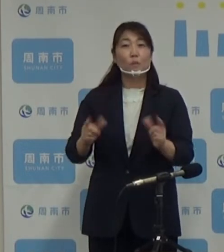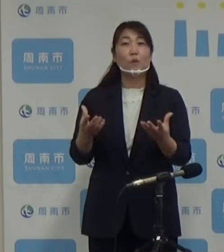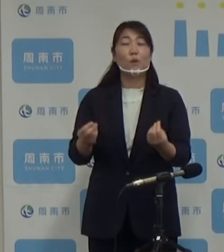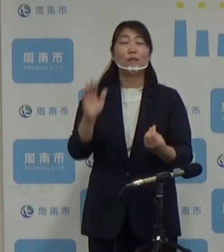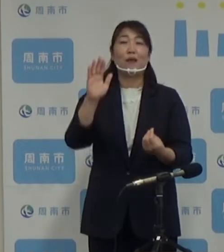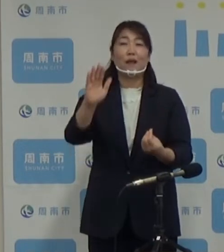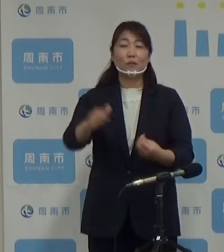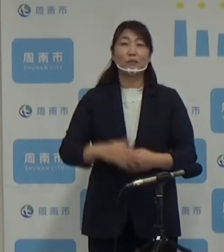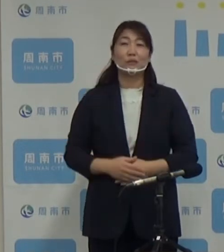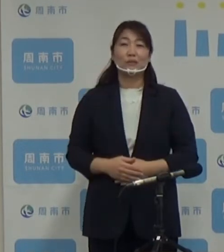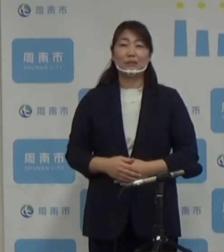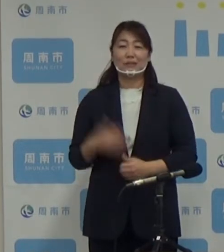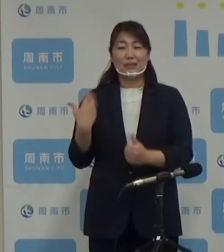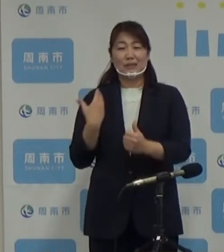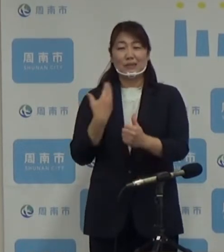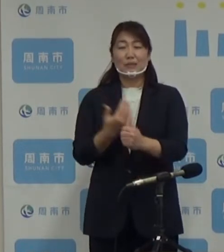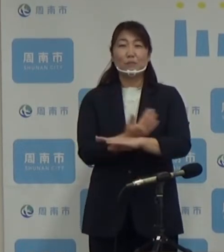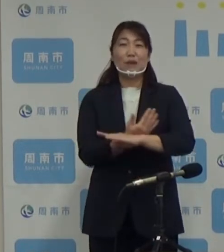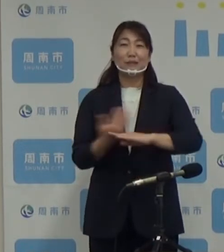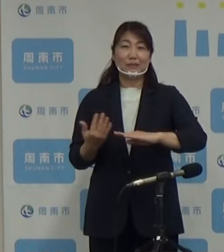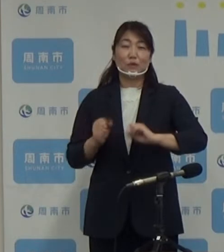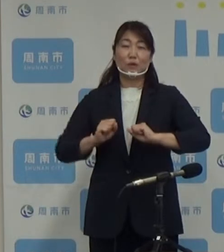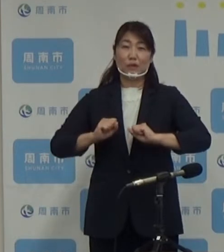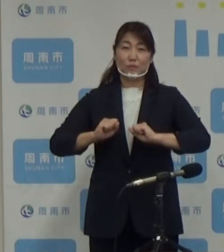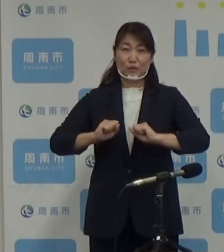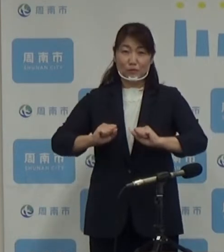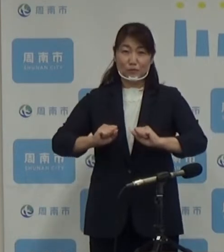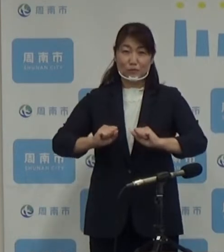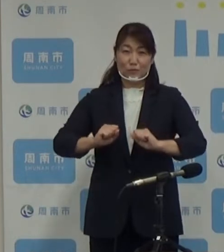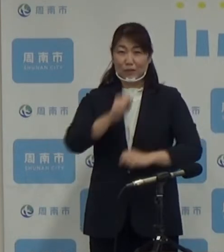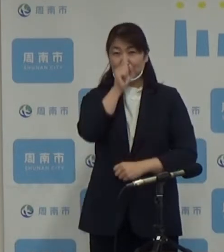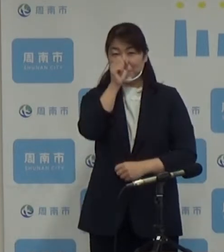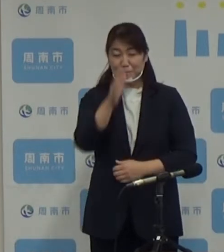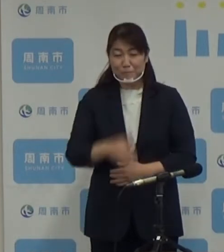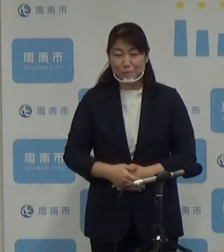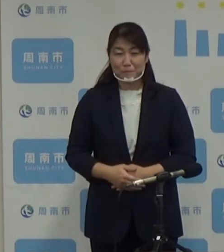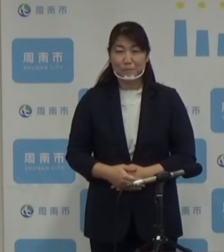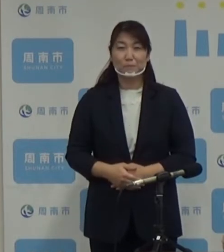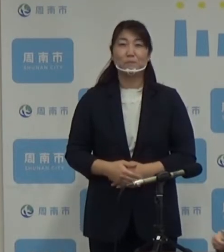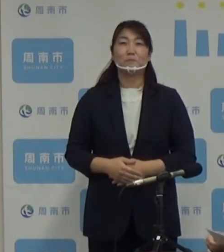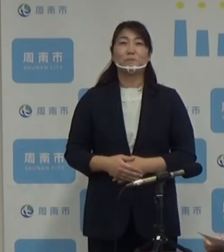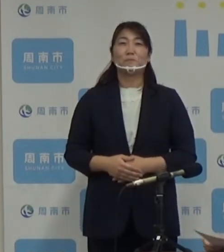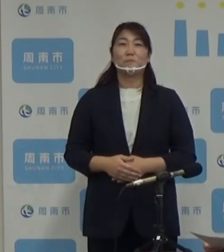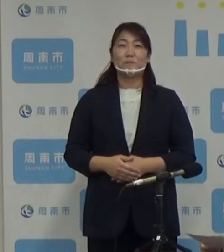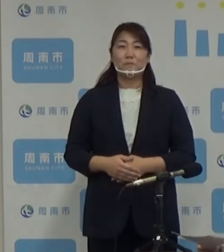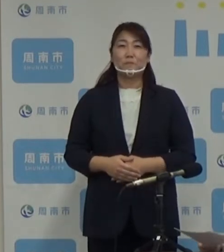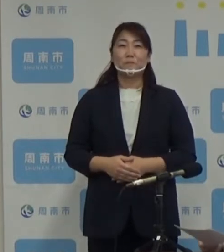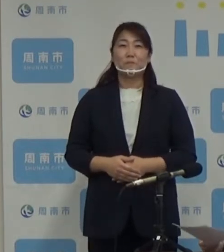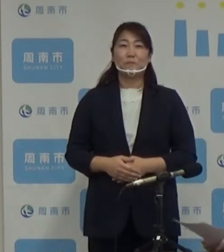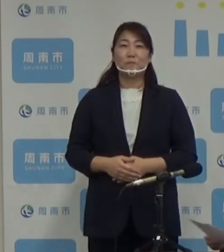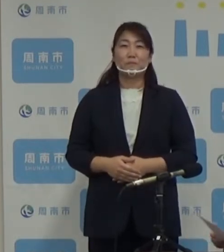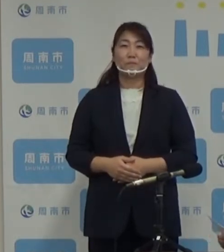市民らいた任命式を執り行いますのでどうぞよろしくお願い致します